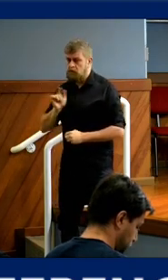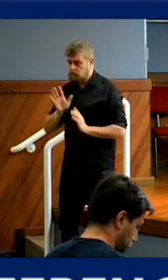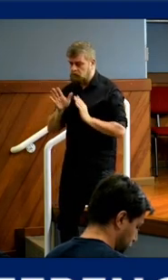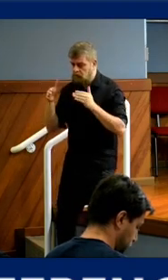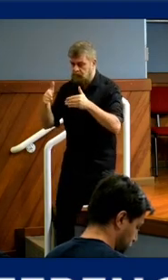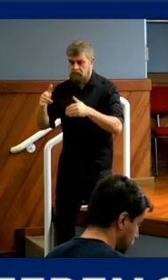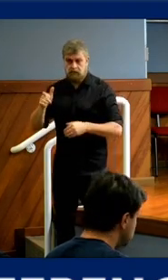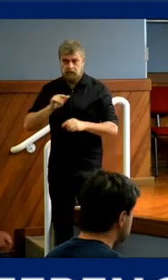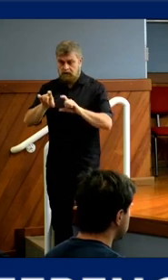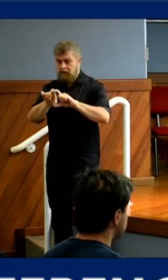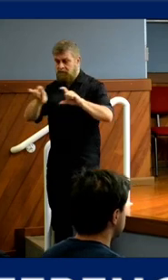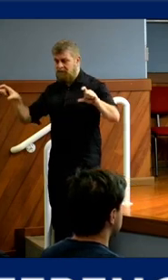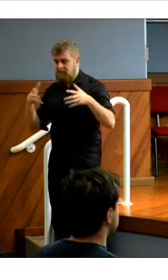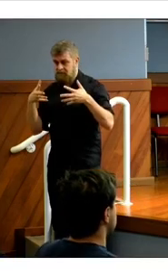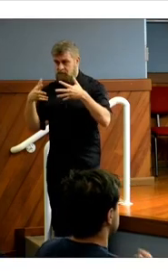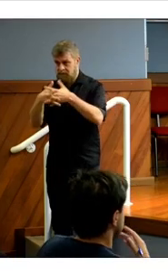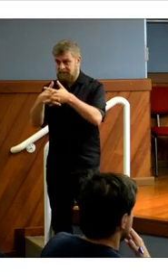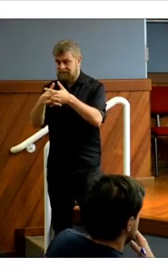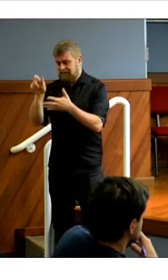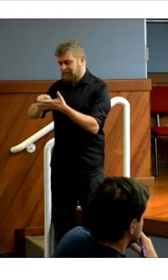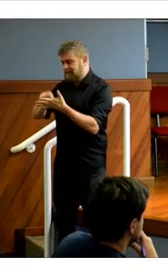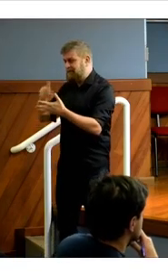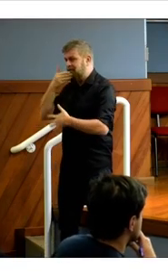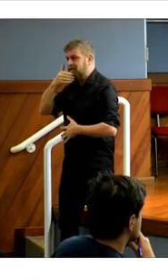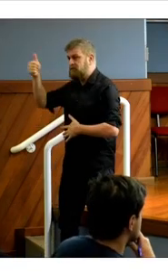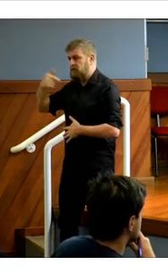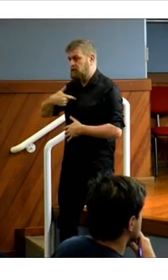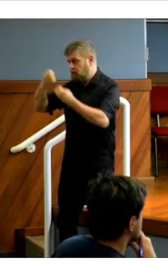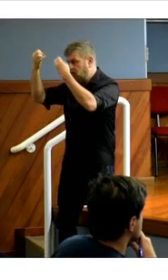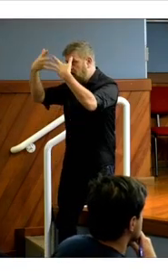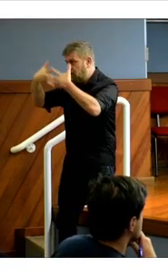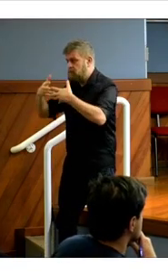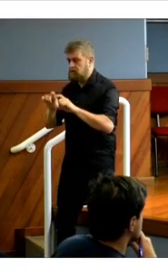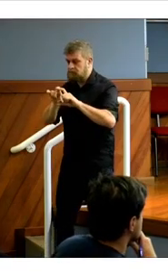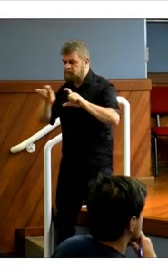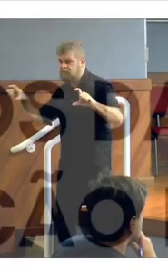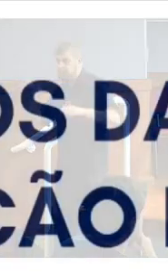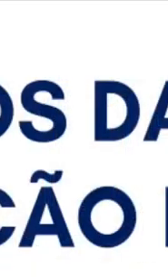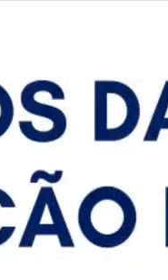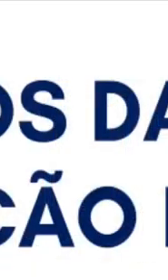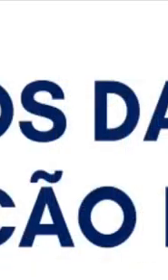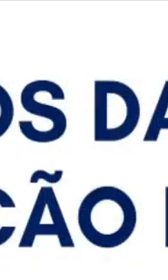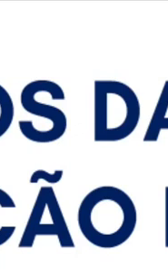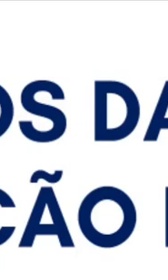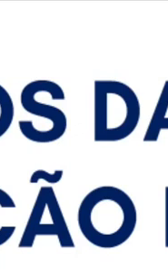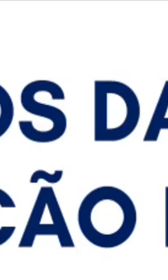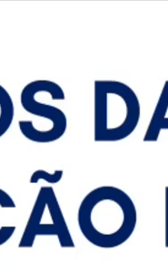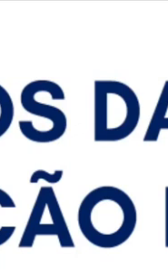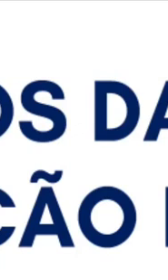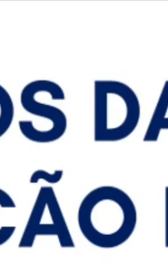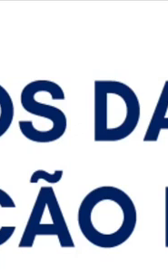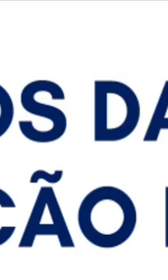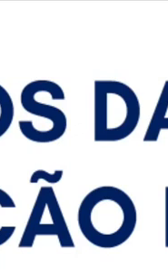a... É uma frase meio complexa, tentei escrever melhor, mas eu vou tentar explicar, que é os perigos da determinação do tratamento